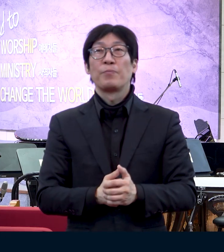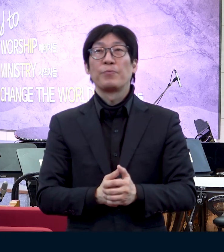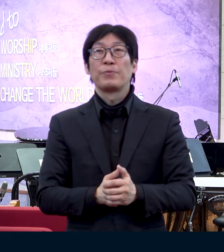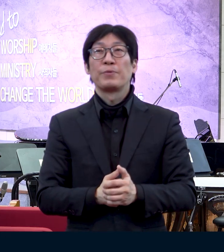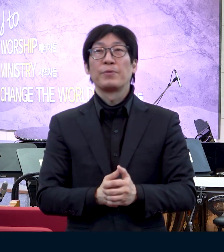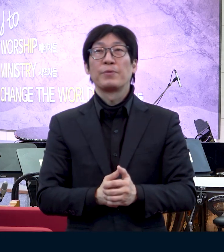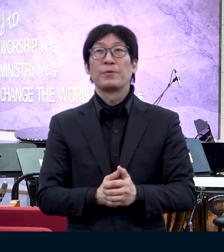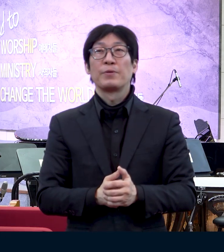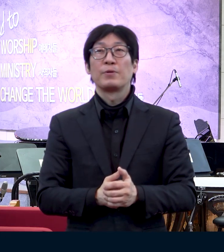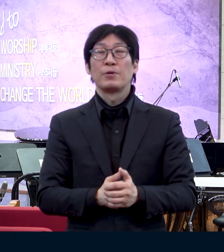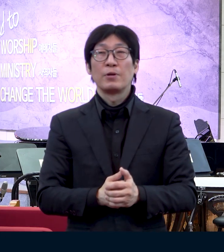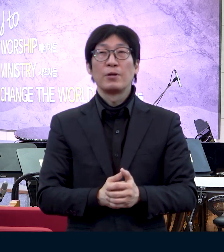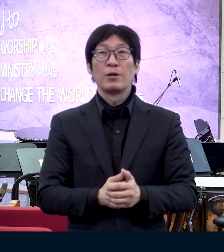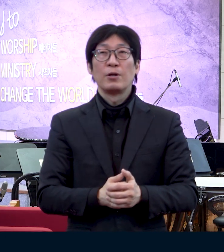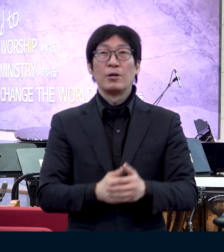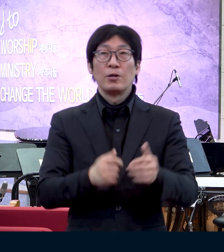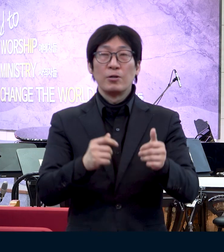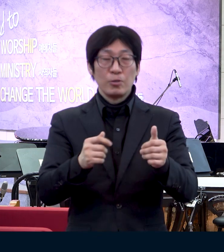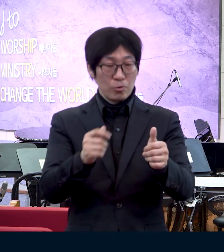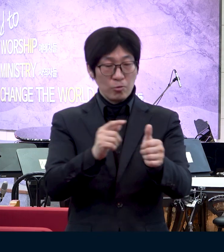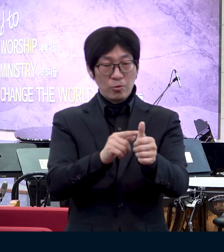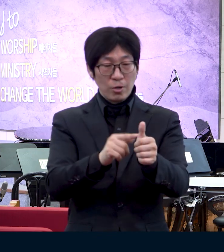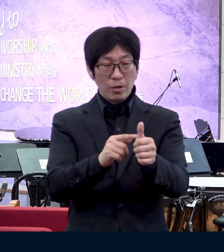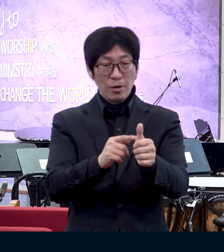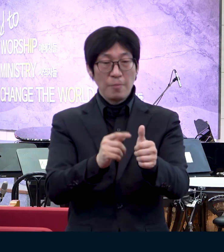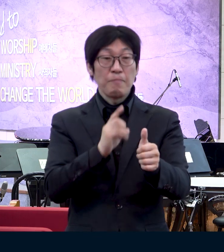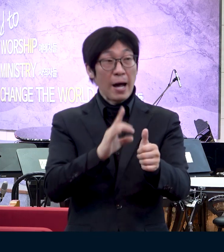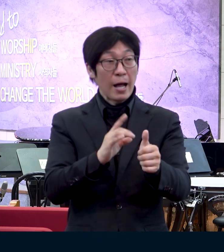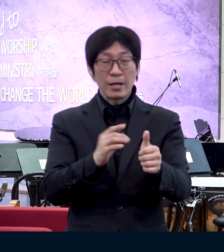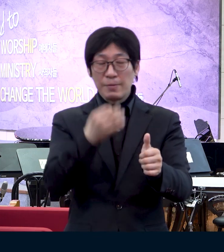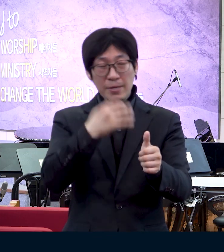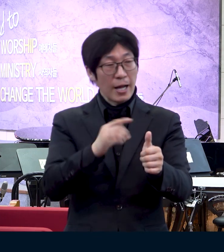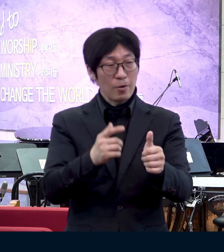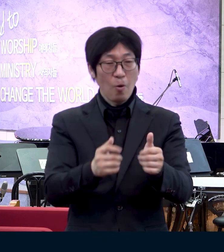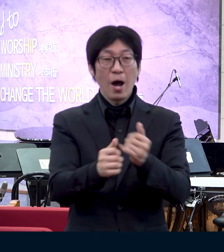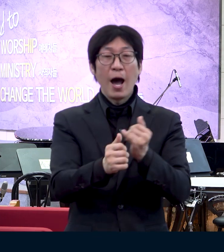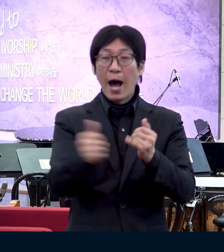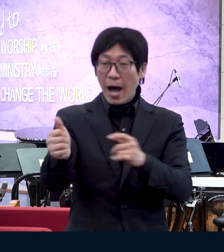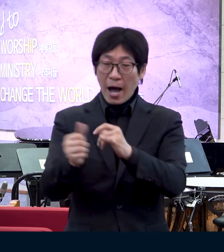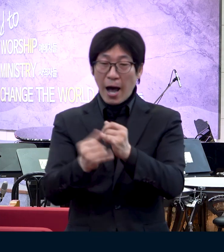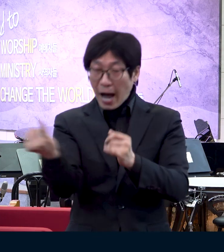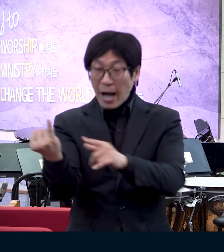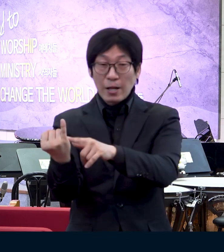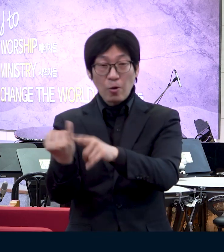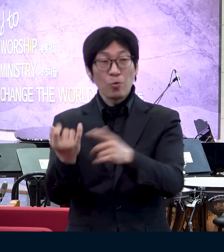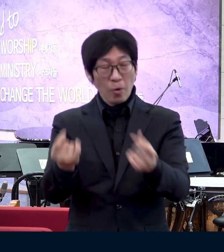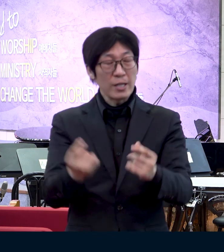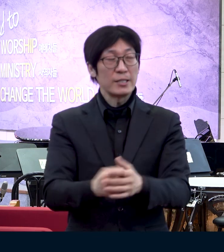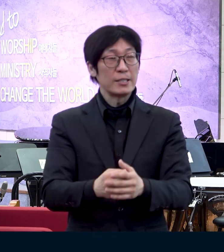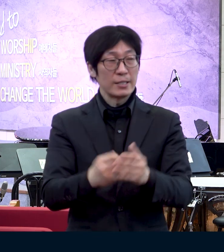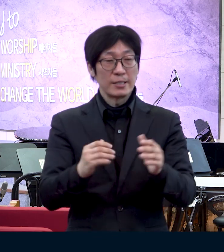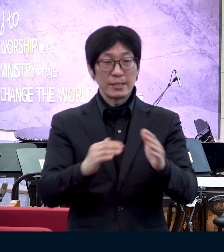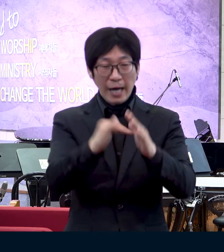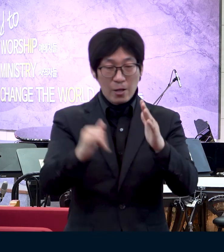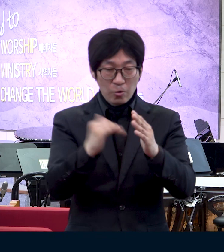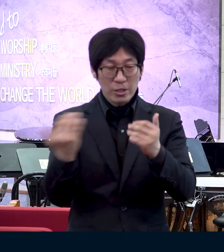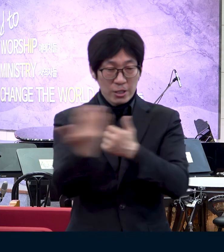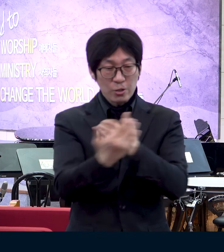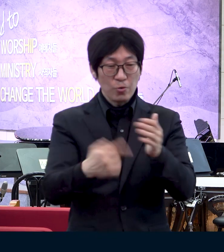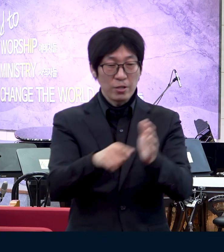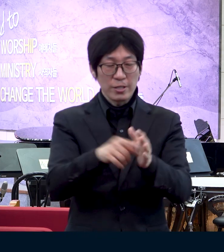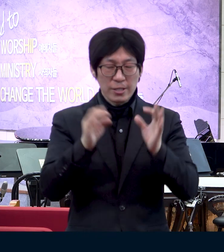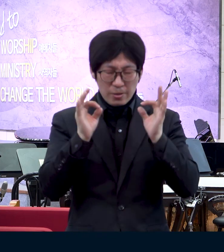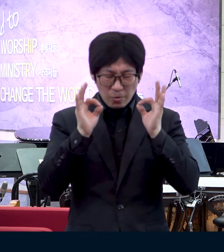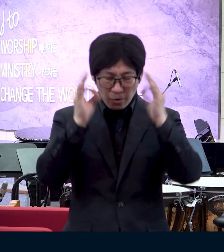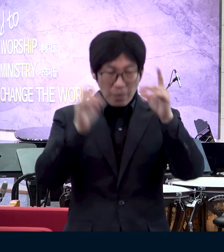이 남자 주인공만 그런 것이 아니라 그 부인도 정말로 애를 쓰면서 그러면서 가족을 지키는 이 부부의